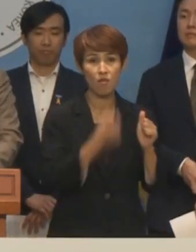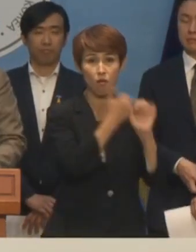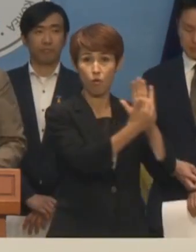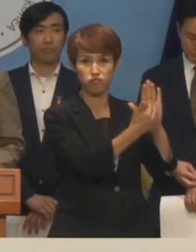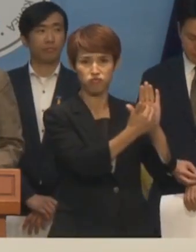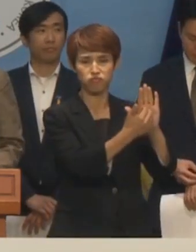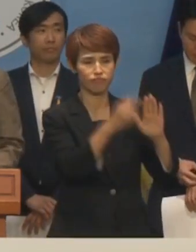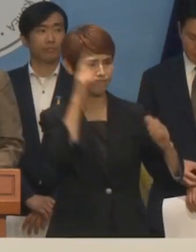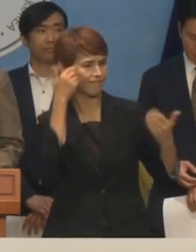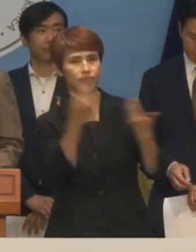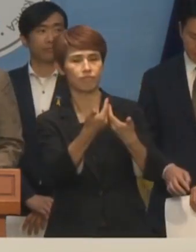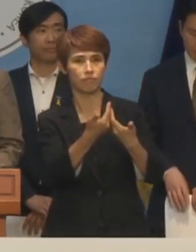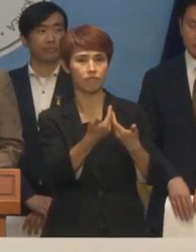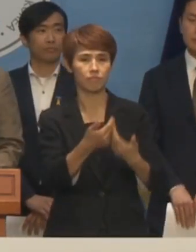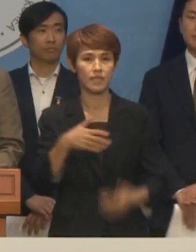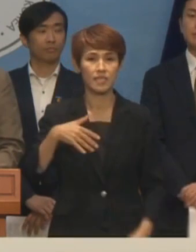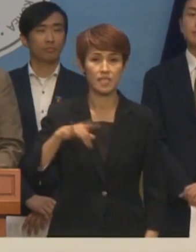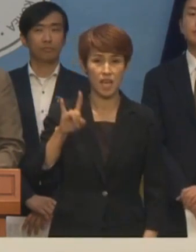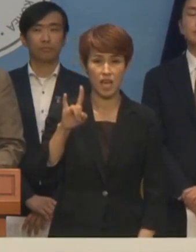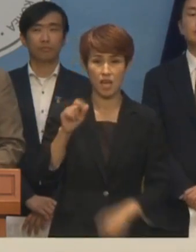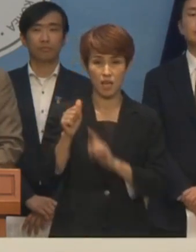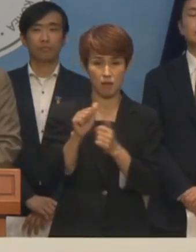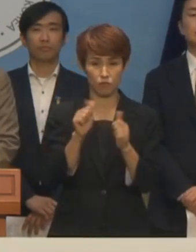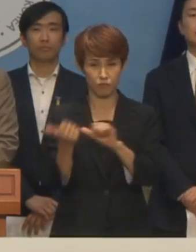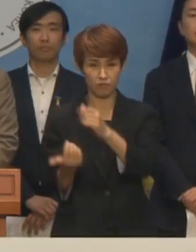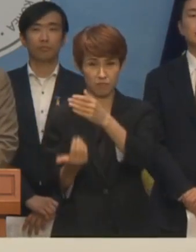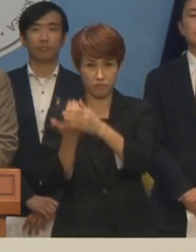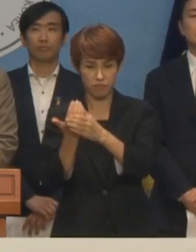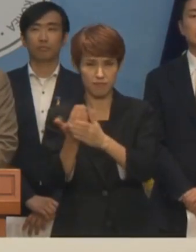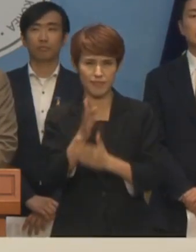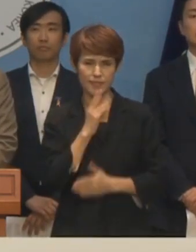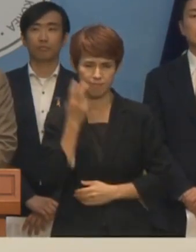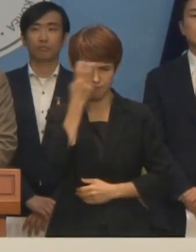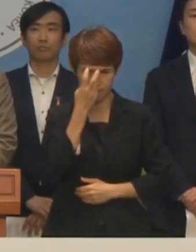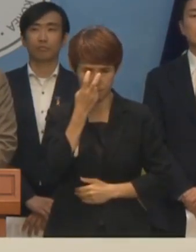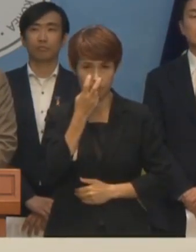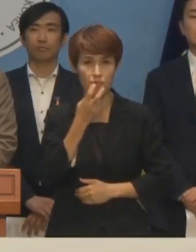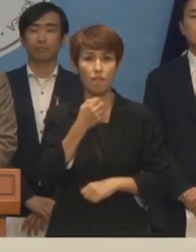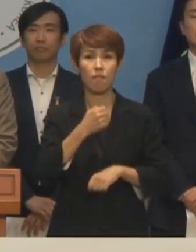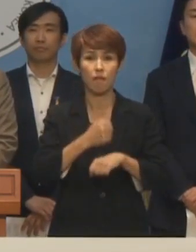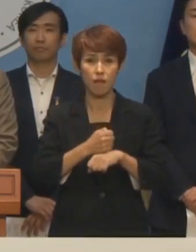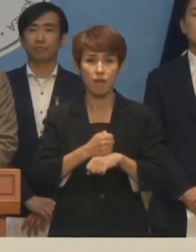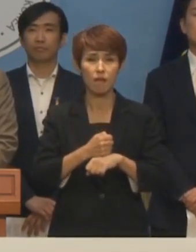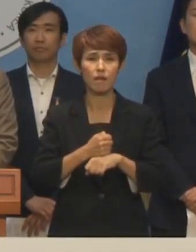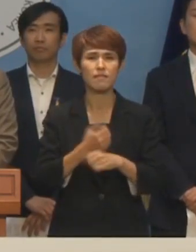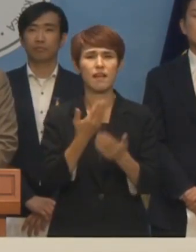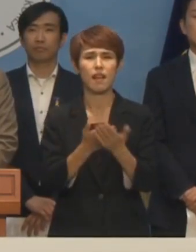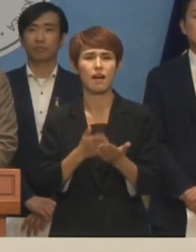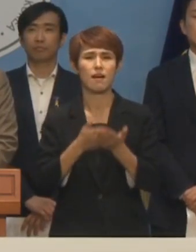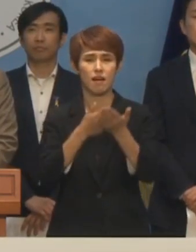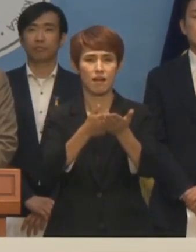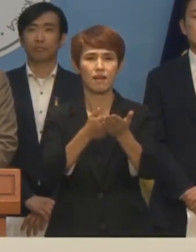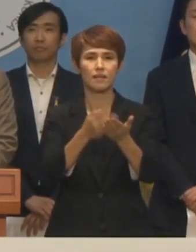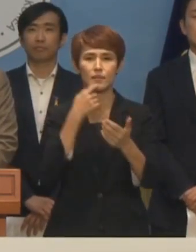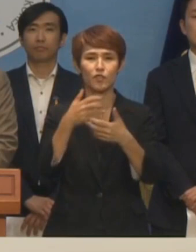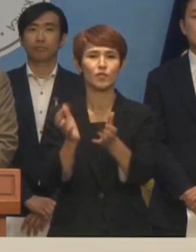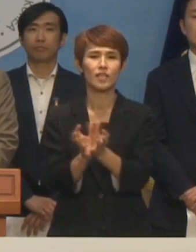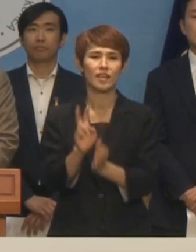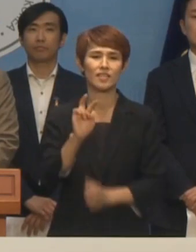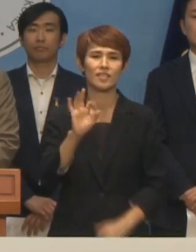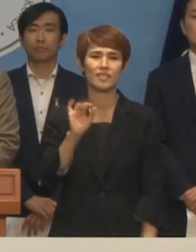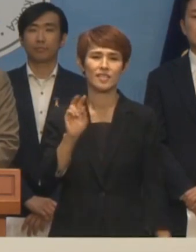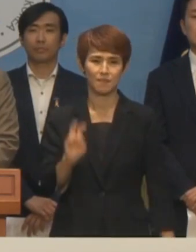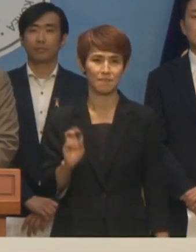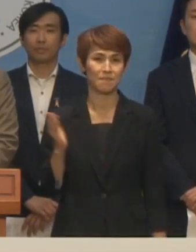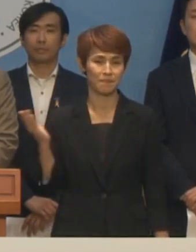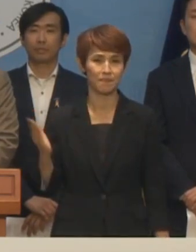거부한다. 최혜병 진상규명을 요구하는 야6당 청년정치인연대 기자회견 사회를 맡은 더불어민주당 임지웅입니다.